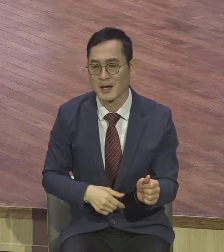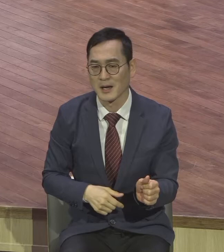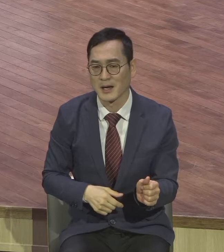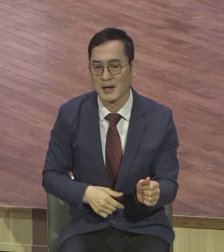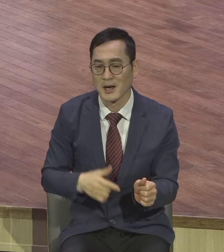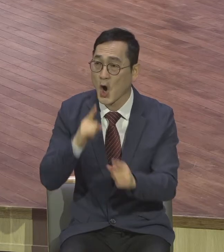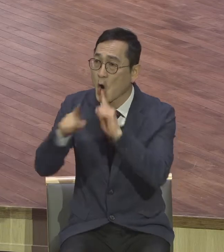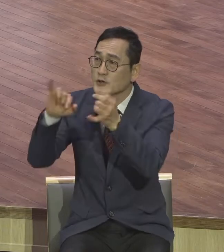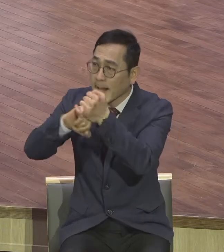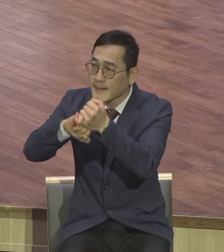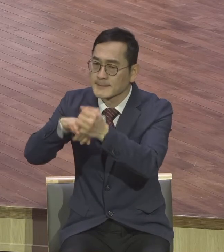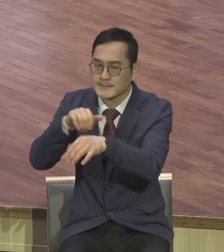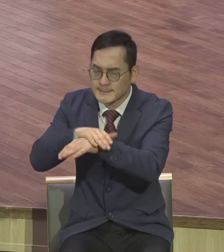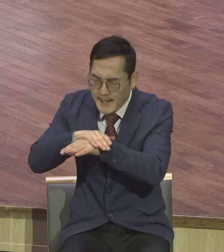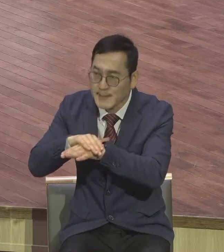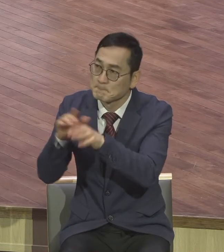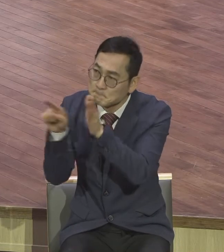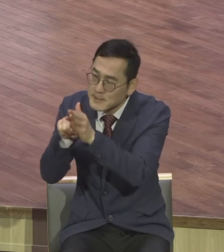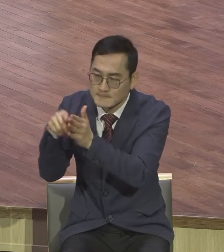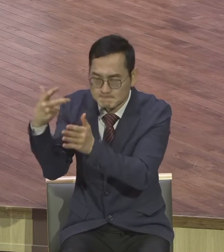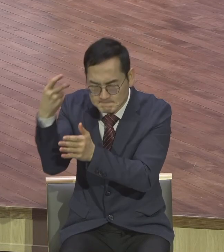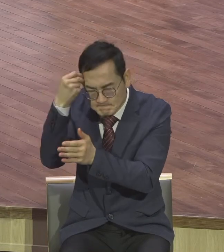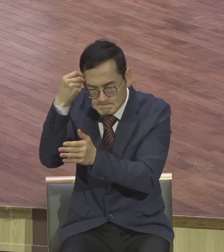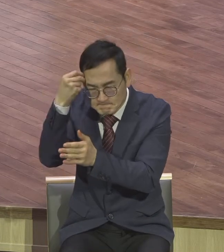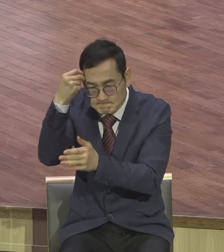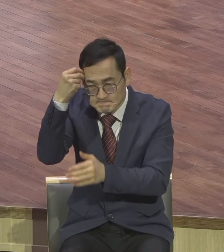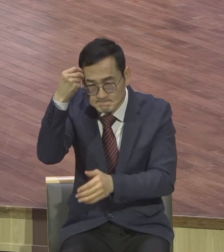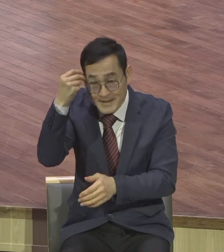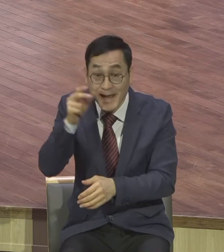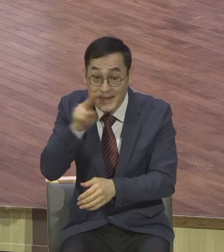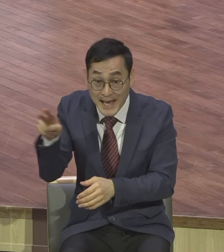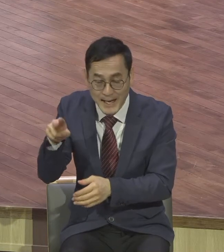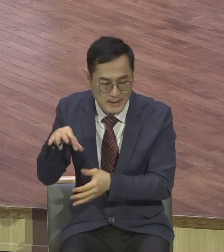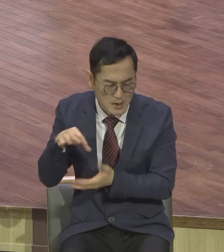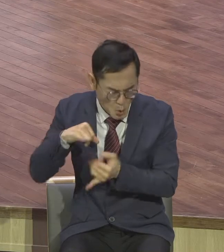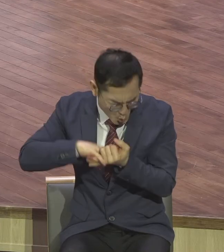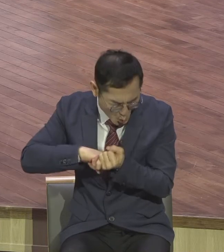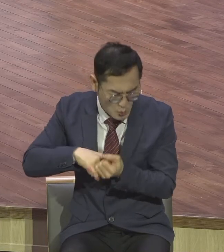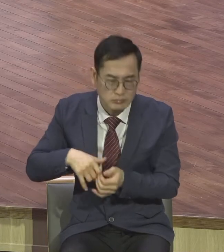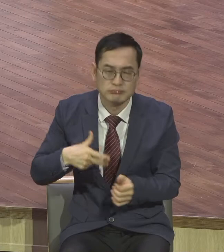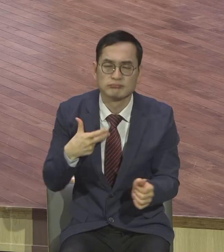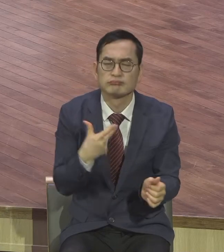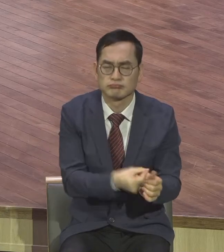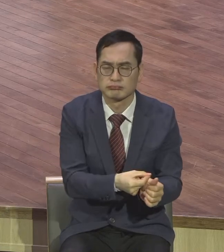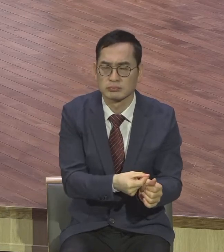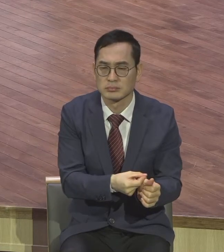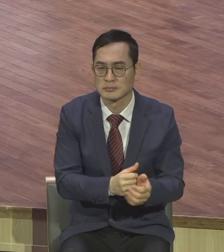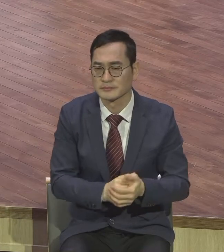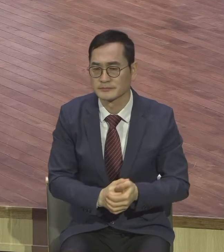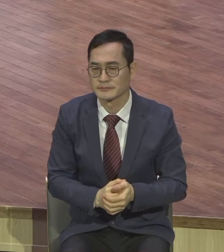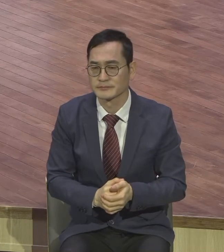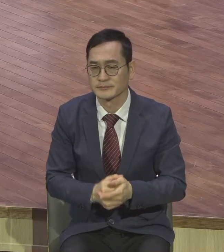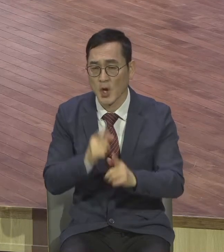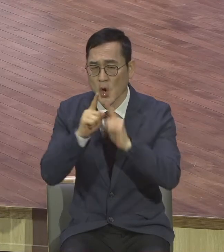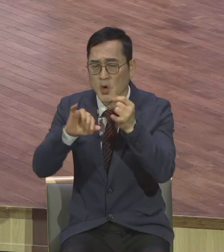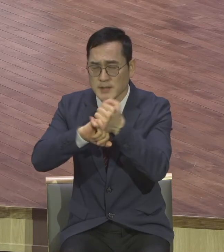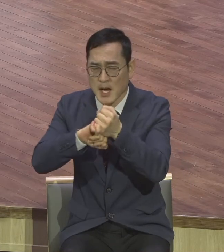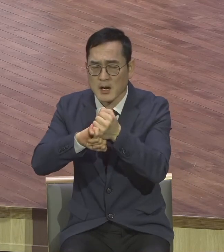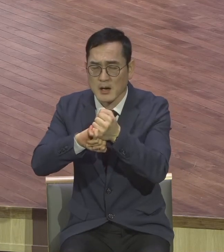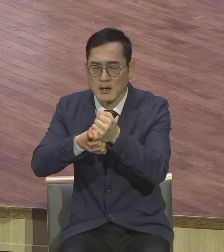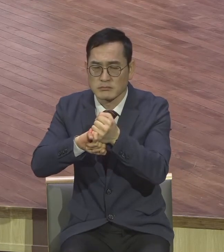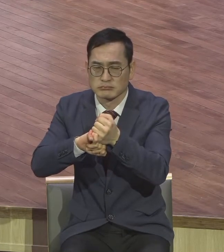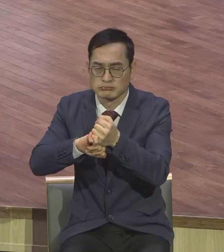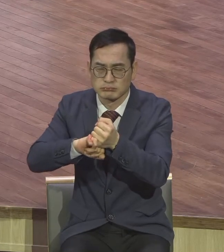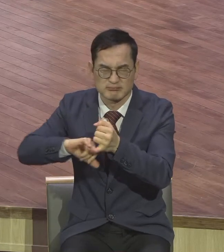부모가 언약으로 각인되어야 자녀들에게 반드시 언약을 전달해야 된다. 한을 가지고 언약적 한을 가지고 전달하지요. 이